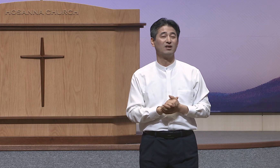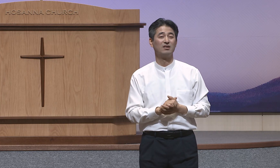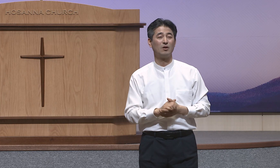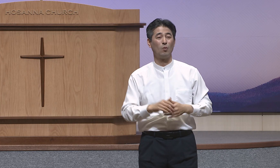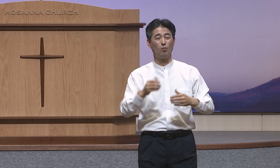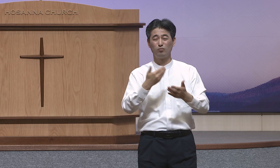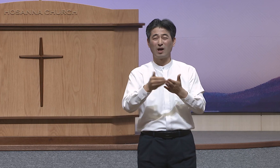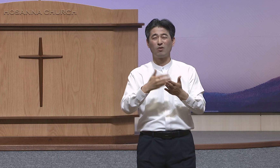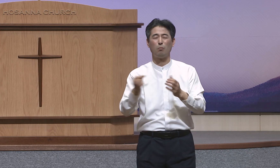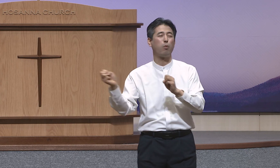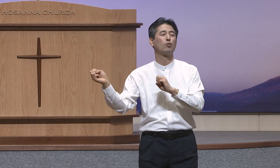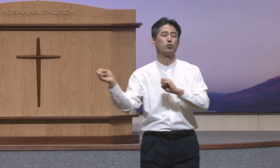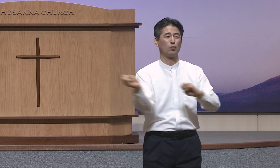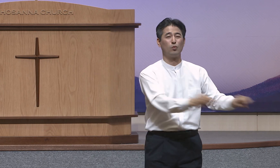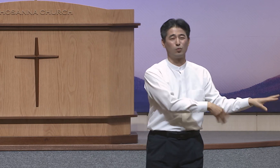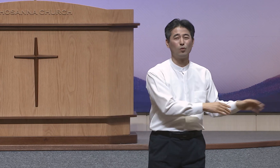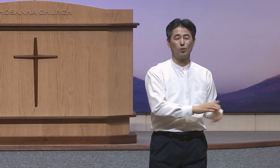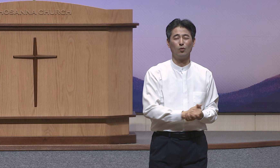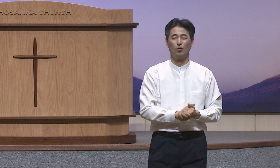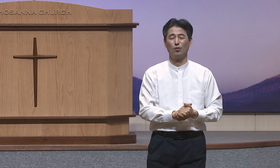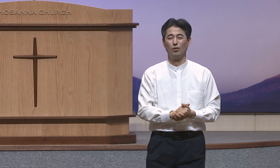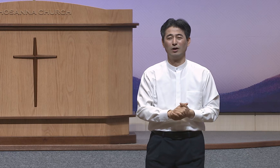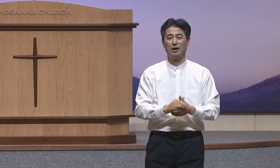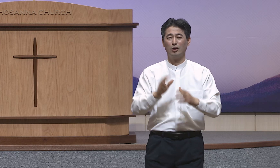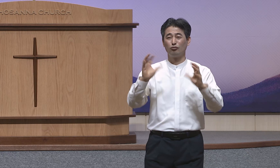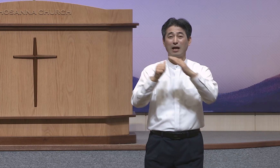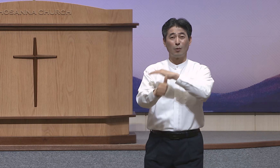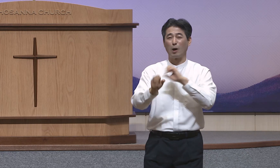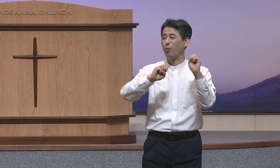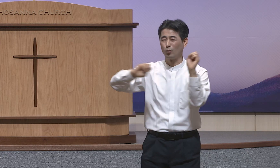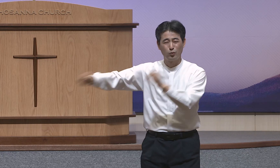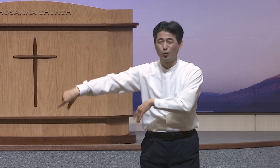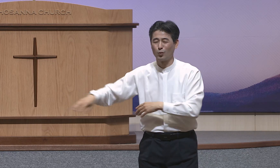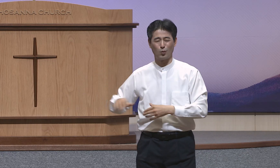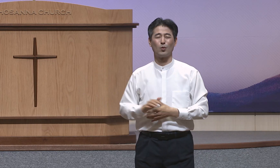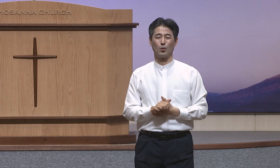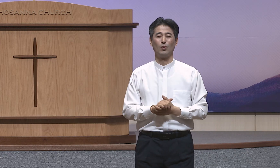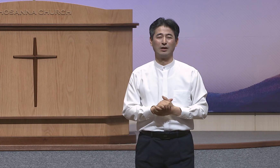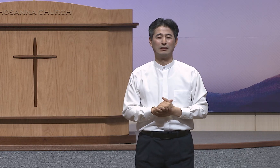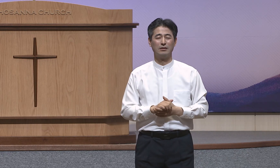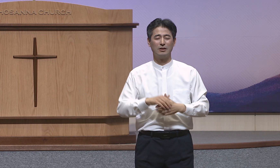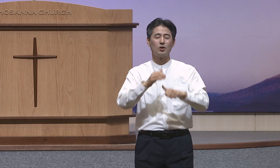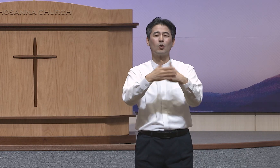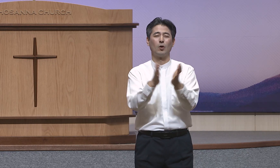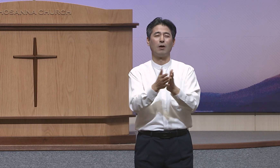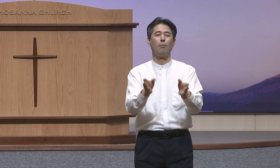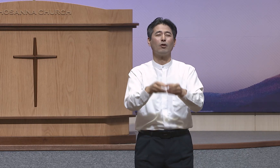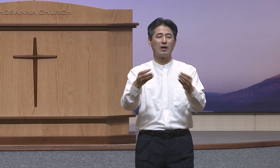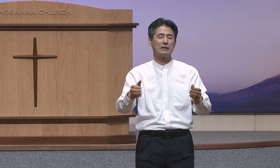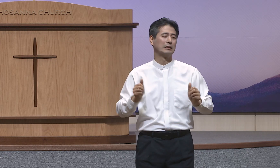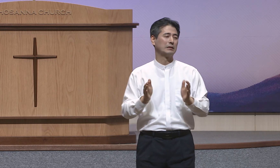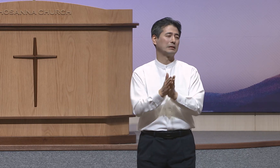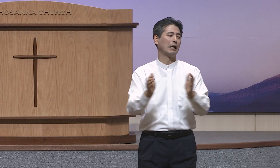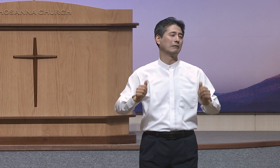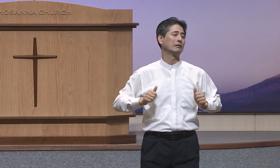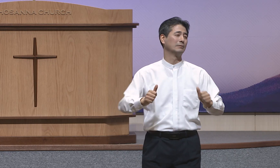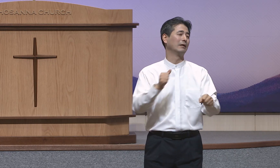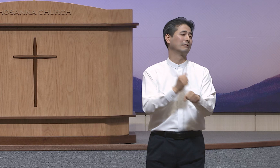주세요. 라고 제가 그렇게 기도드리고 화가의 꿈도 버리고 국가대표에도 꿈도 버리고 성경을